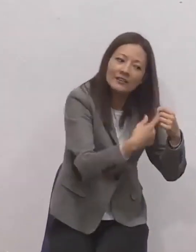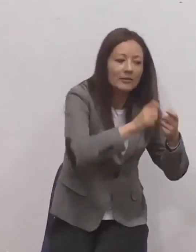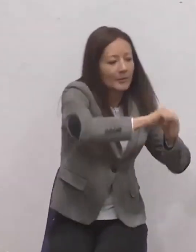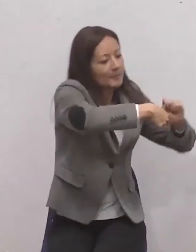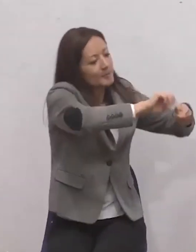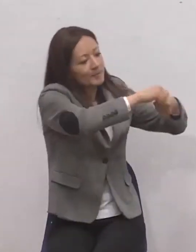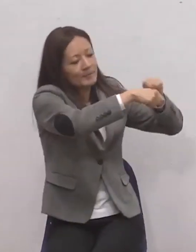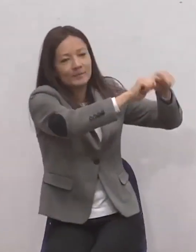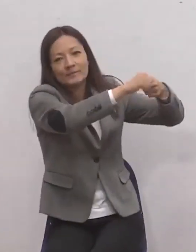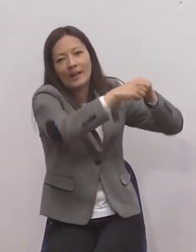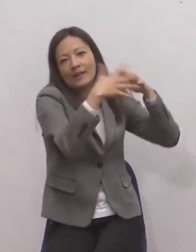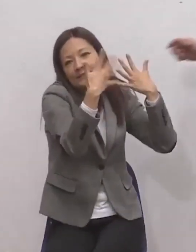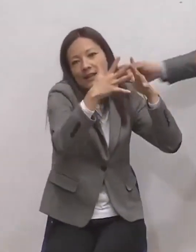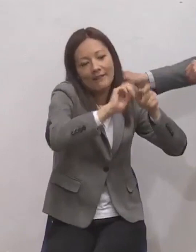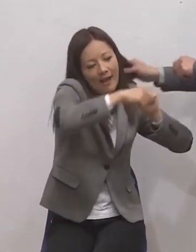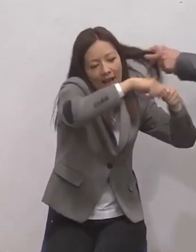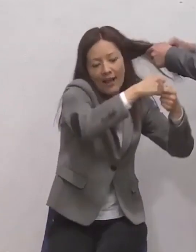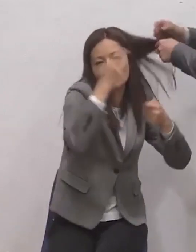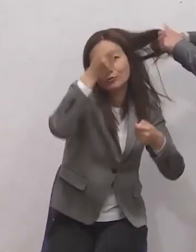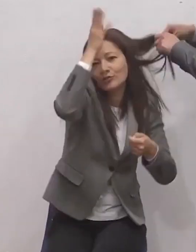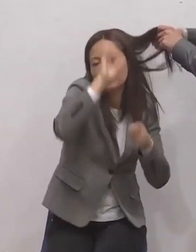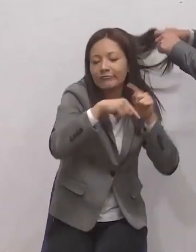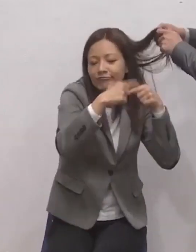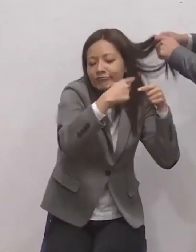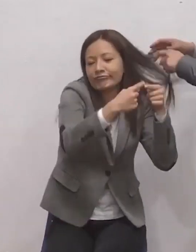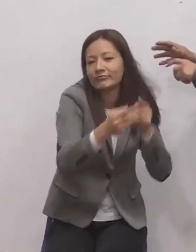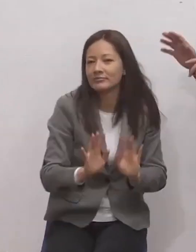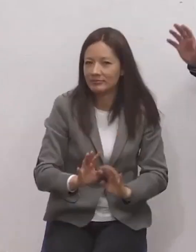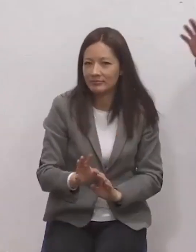vamos a celebrar los cachumbos del Señor. Y ahí,